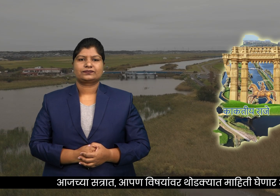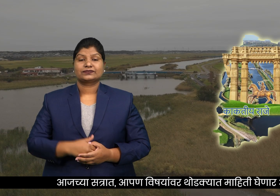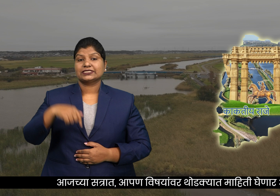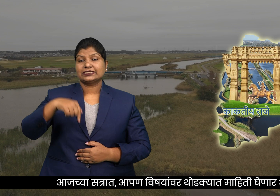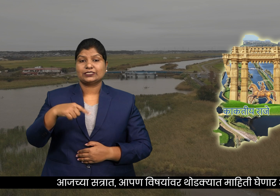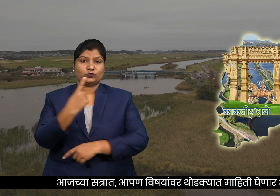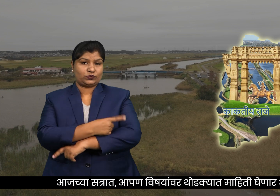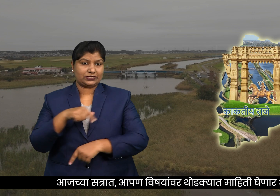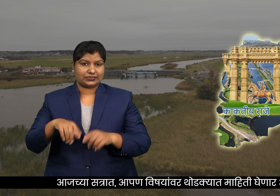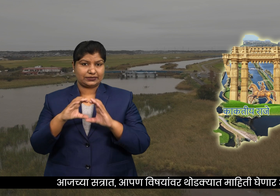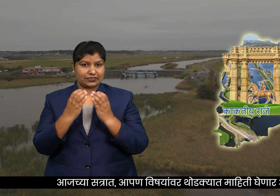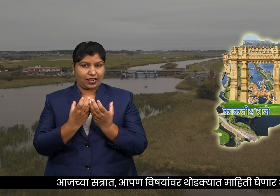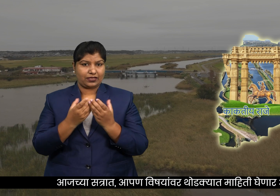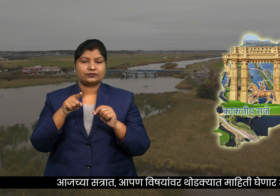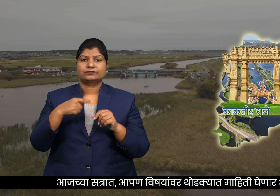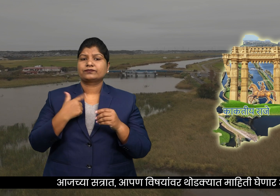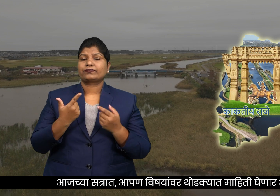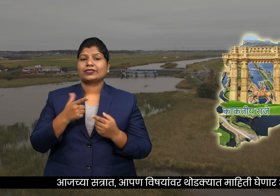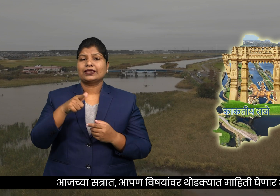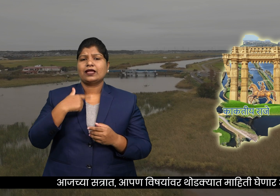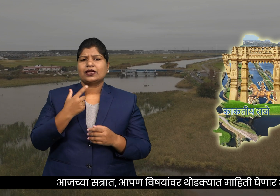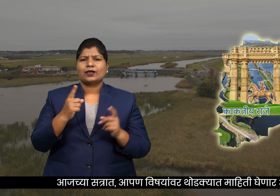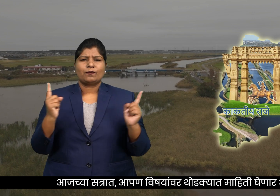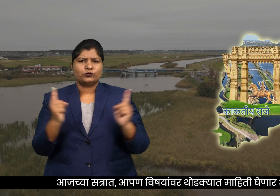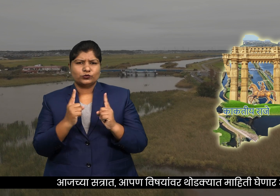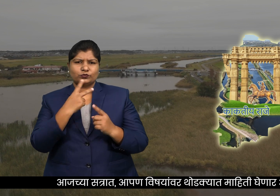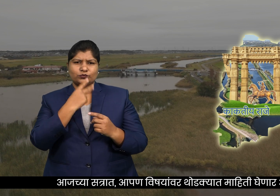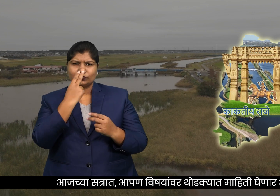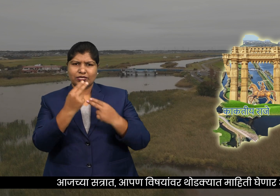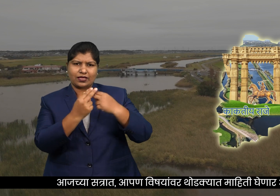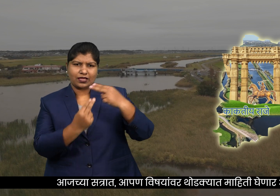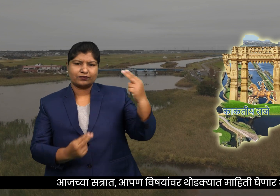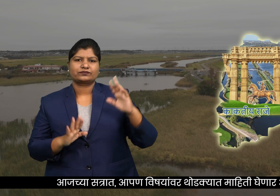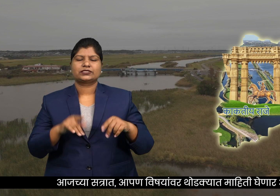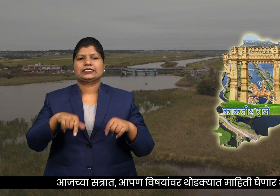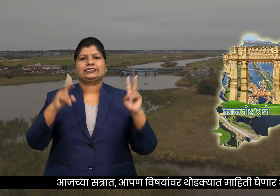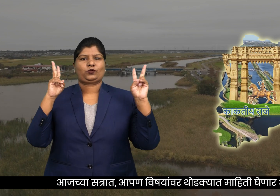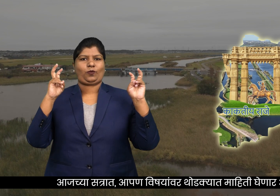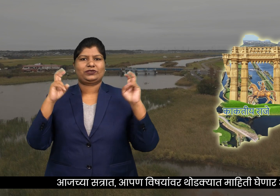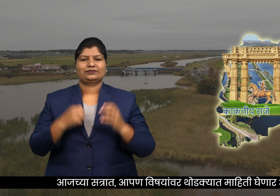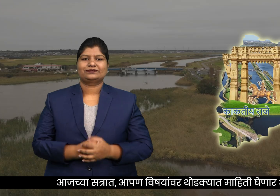आजच्या सत्रात आपण विषयांवर थोडक्यात माहिती घेणार आहोत.